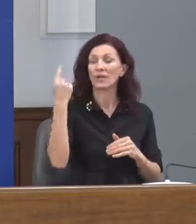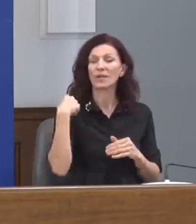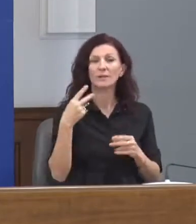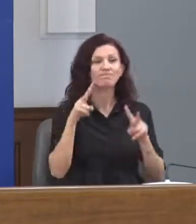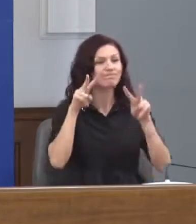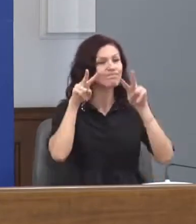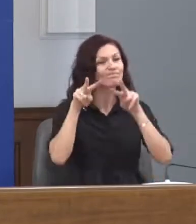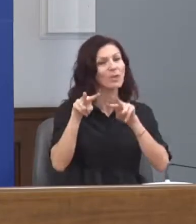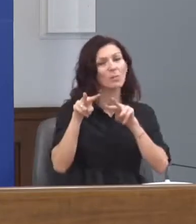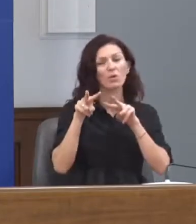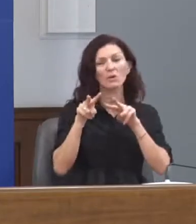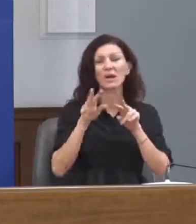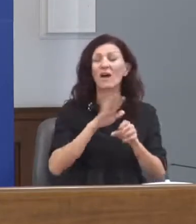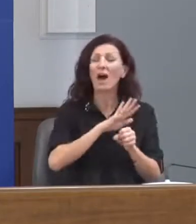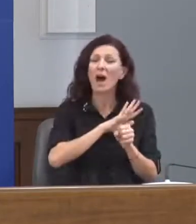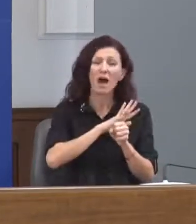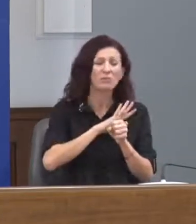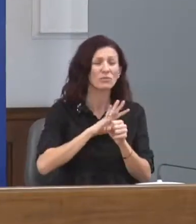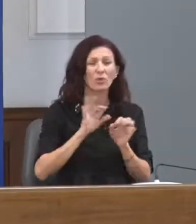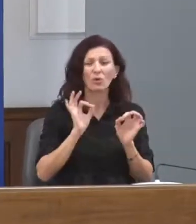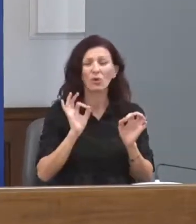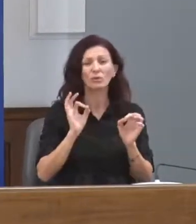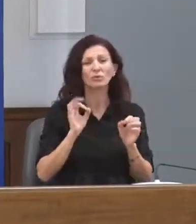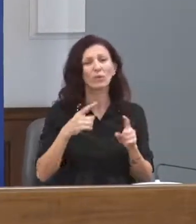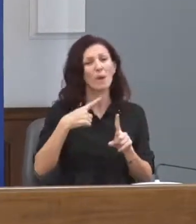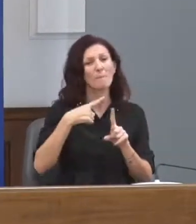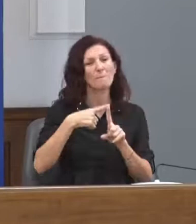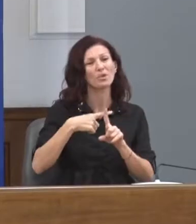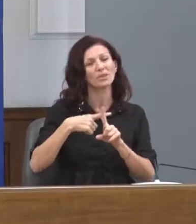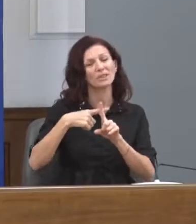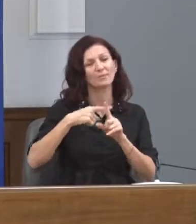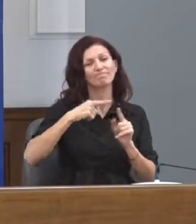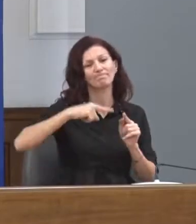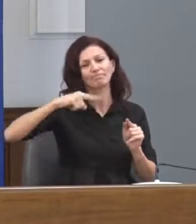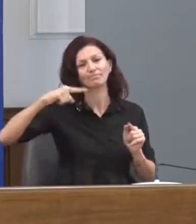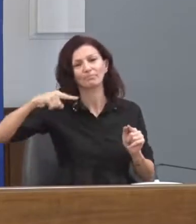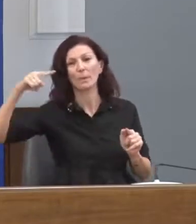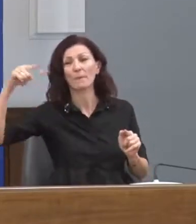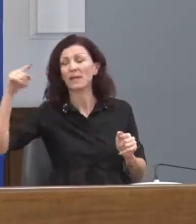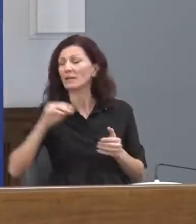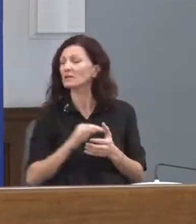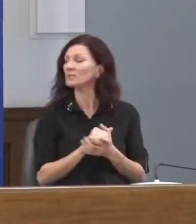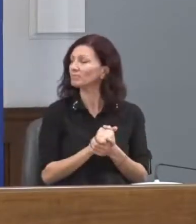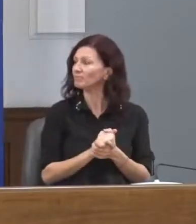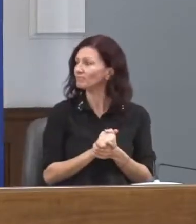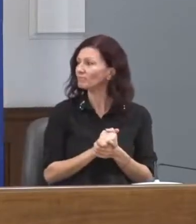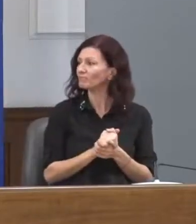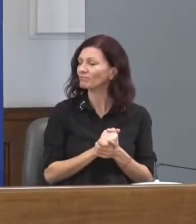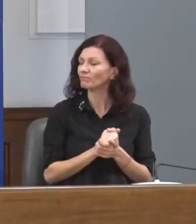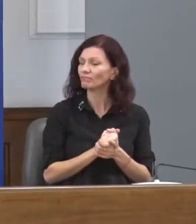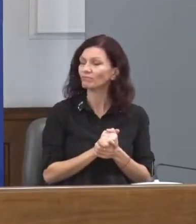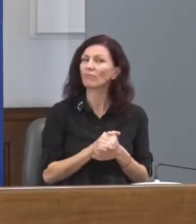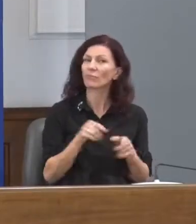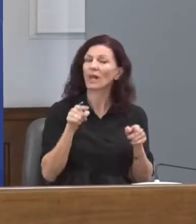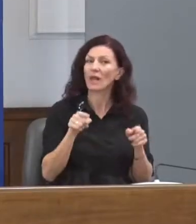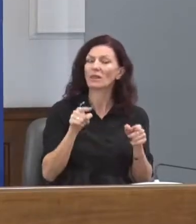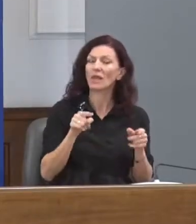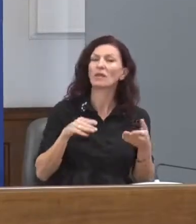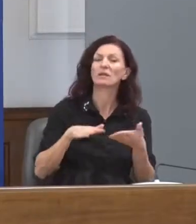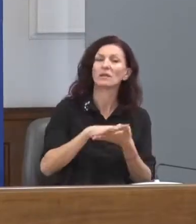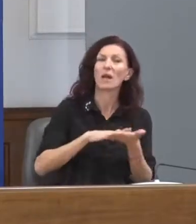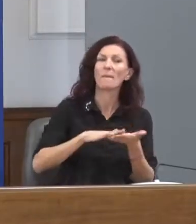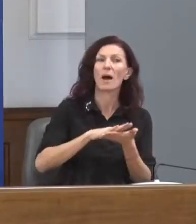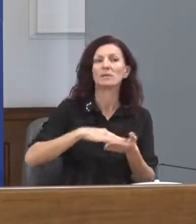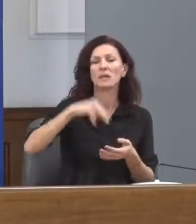абсолютно ежедневен положителен прираст. На тази база